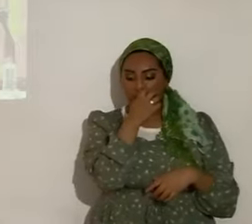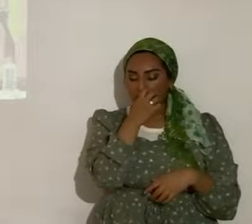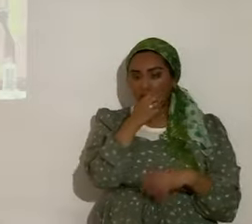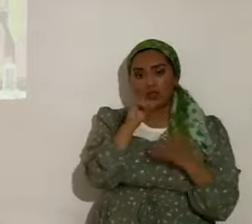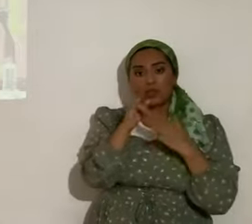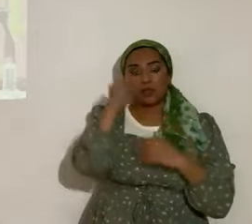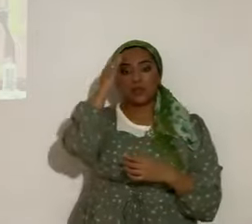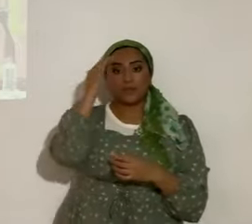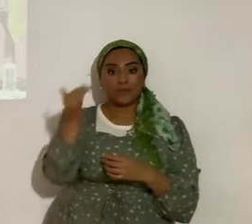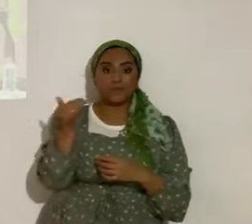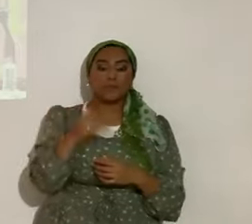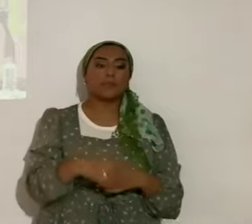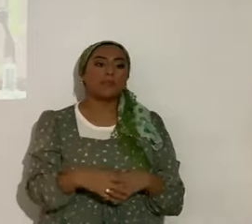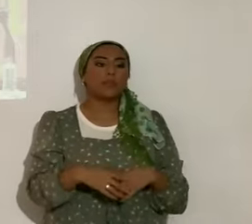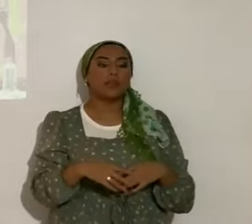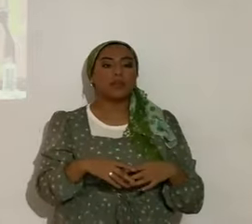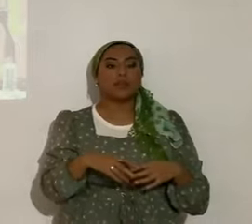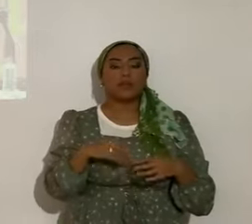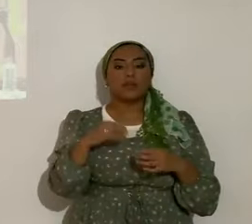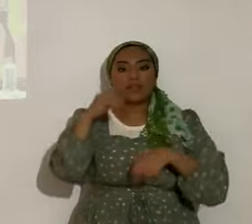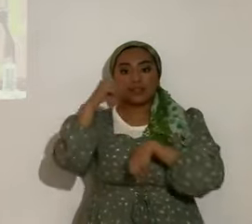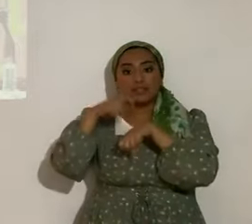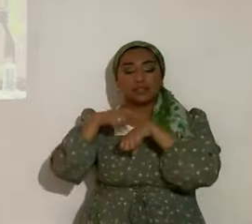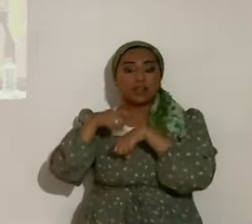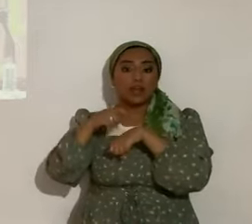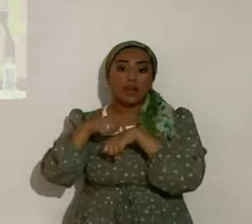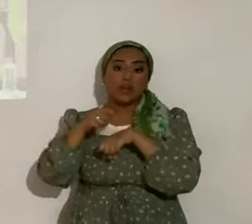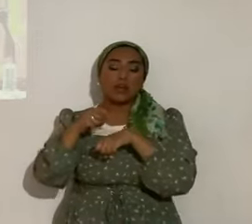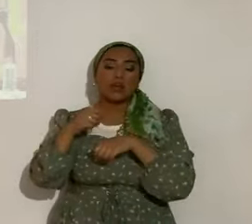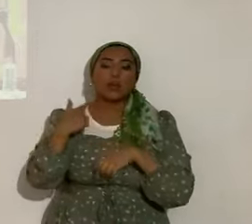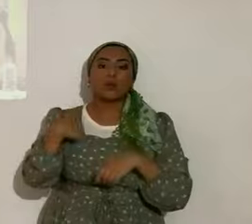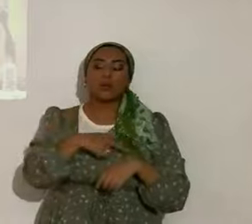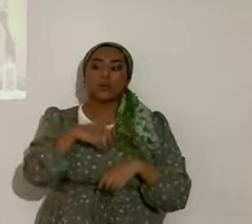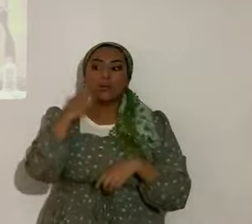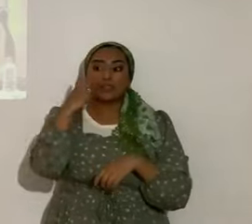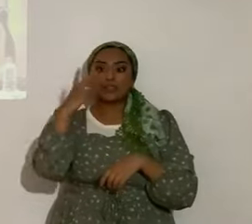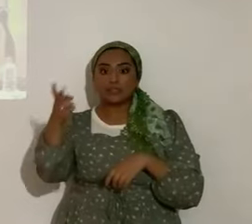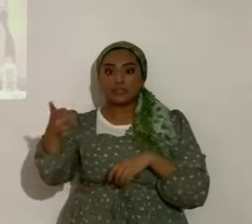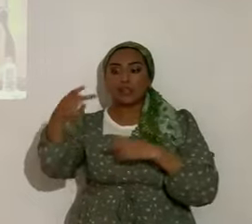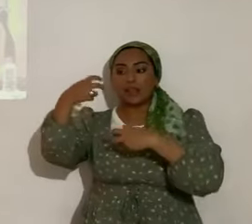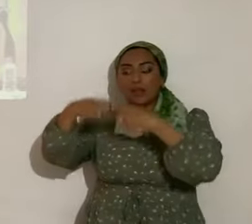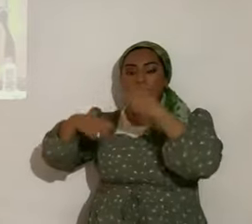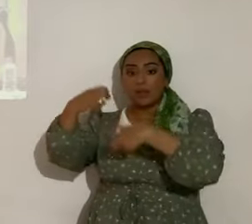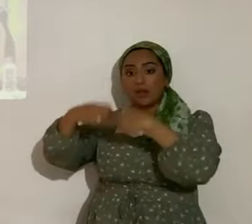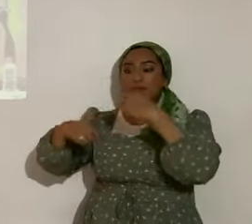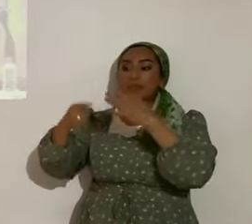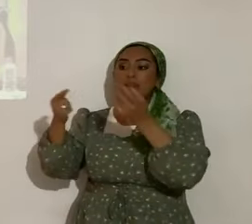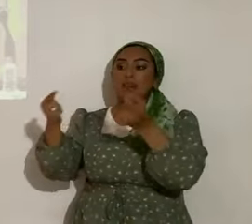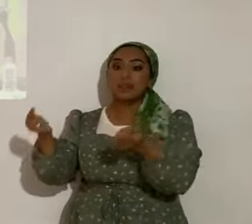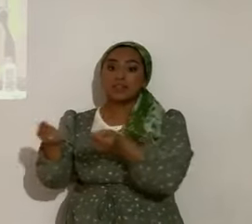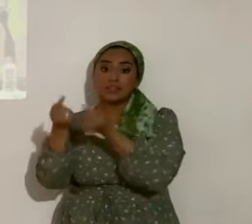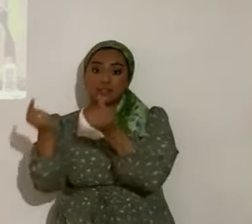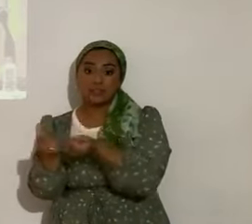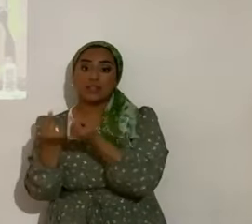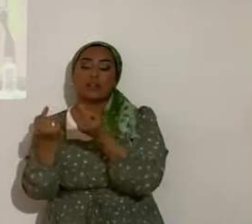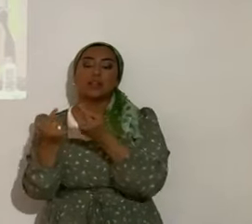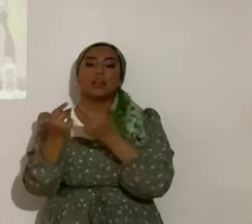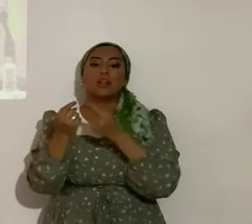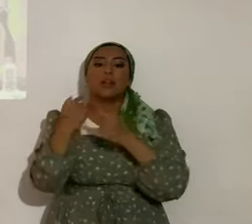Por lo tanto, en el momento que se presenta el problema, el pecado, la